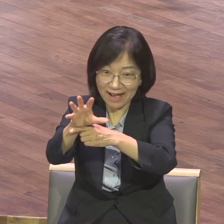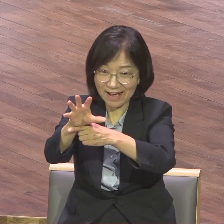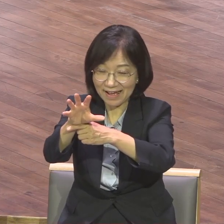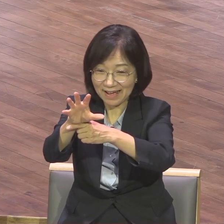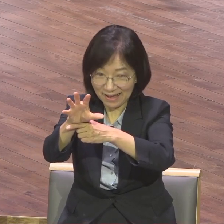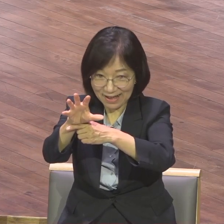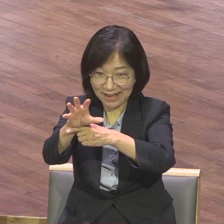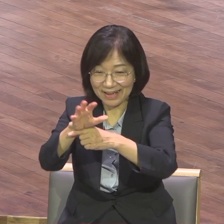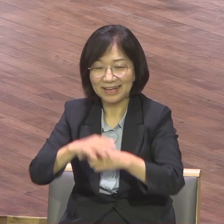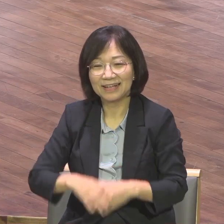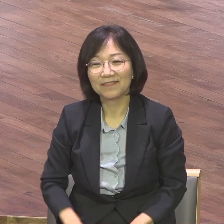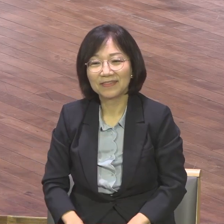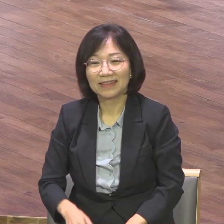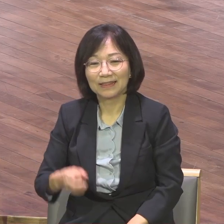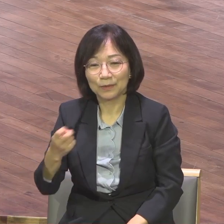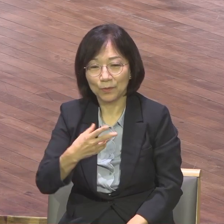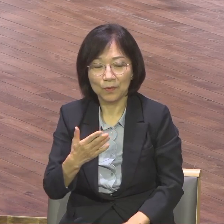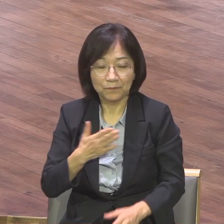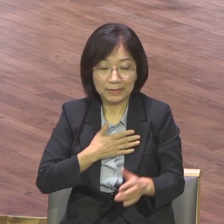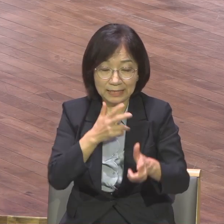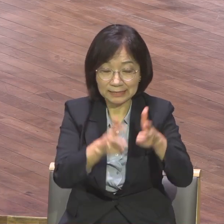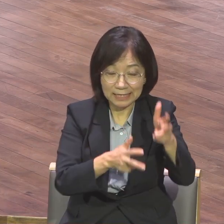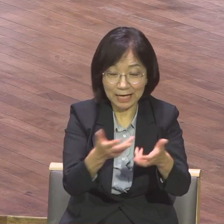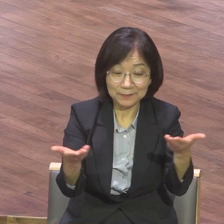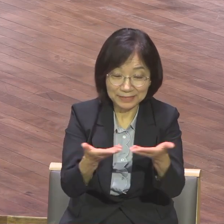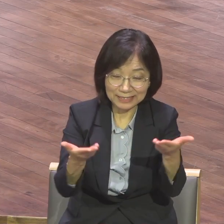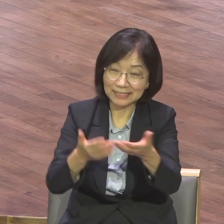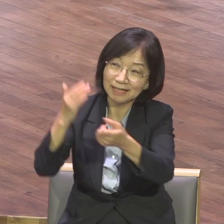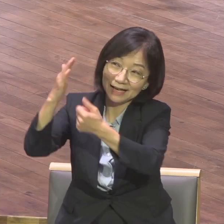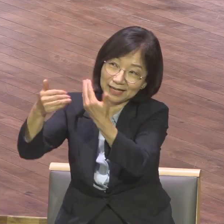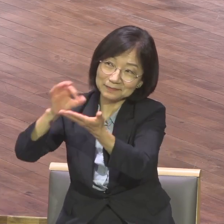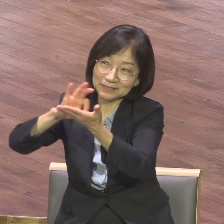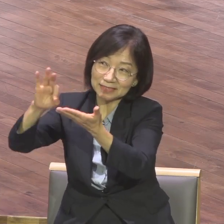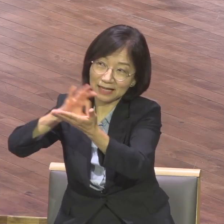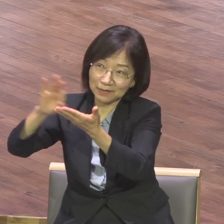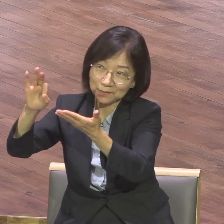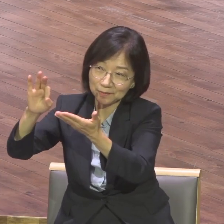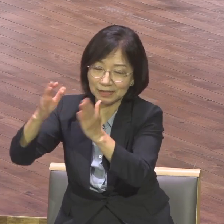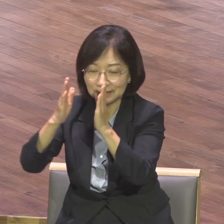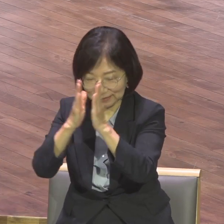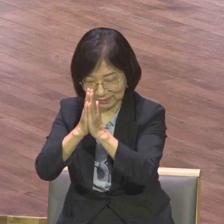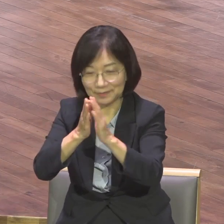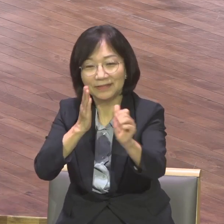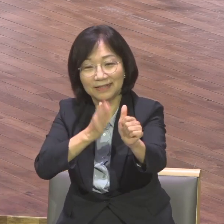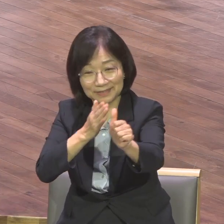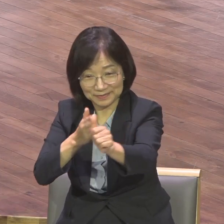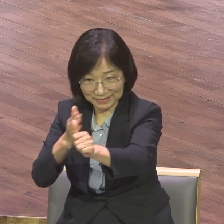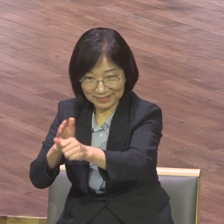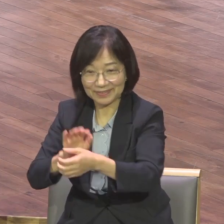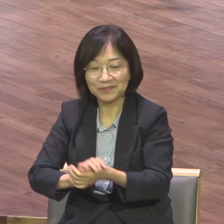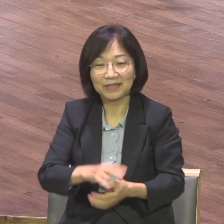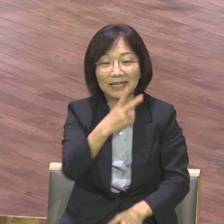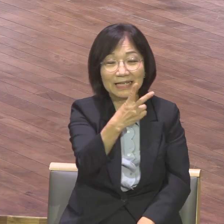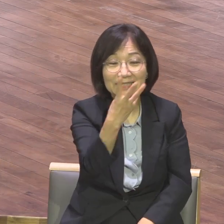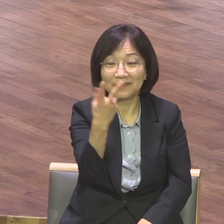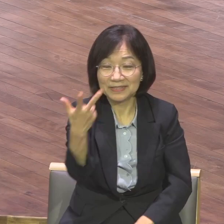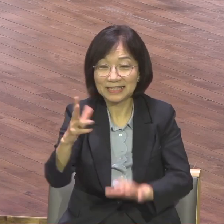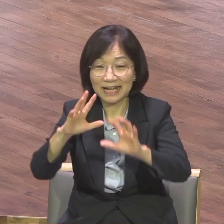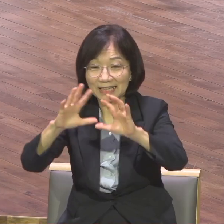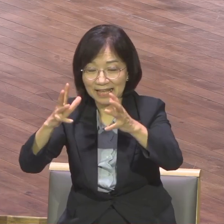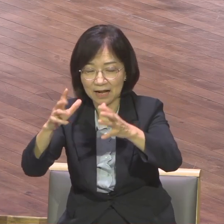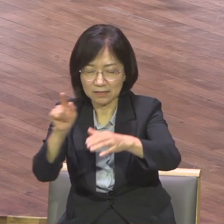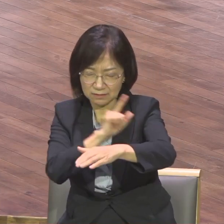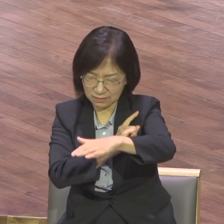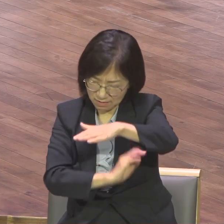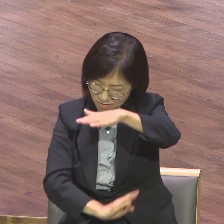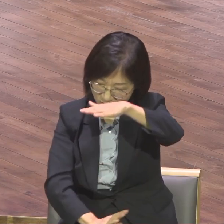하는 생업도 하나님 이방인의 빛으로 사용하여 주옵소서. 그래서 237 지휘 서밋으로 당당히 서시기를